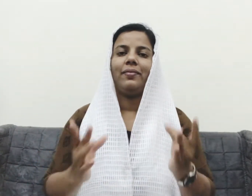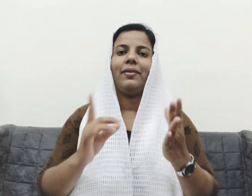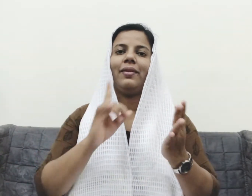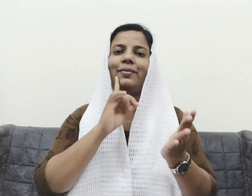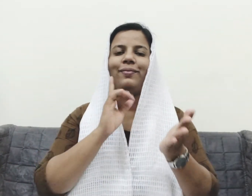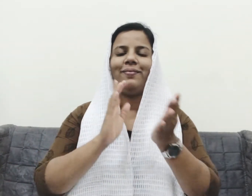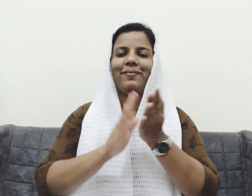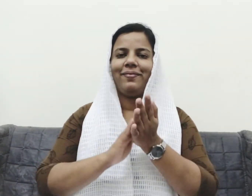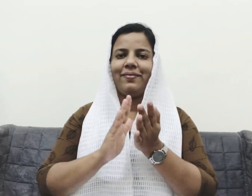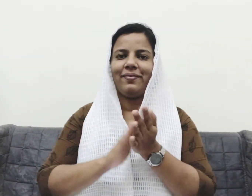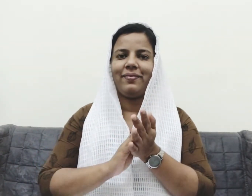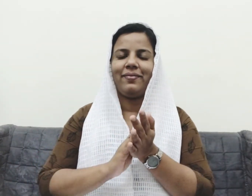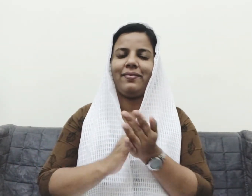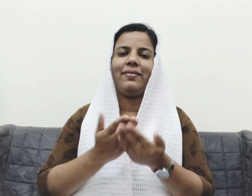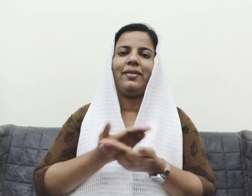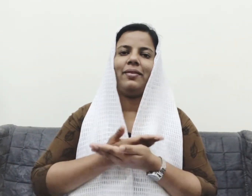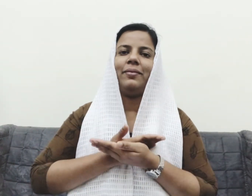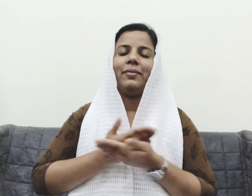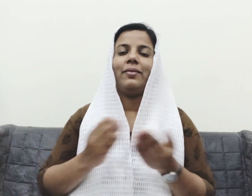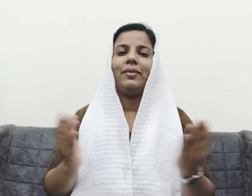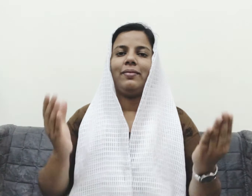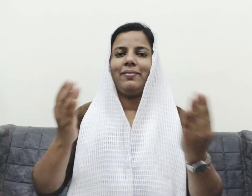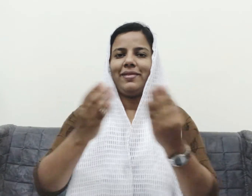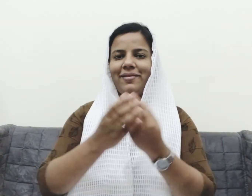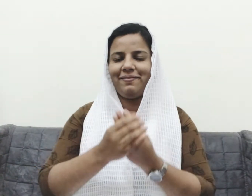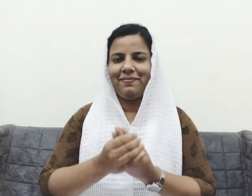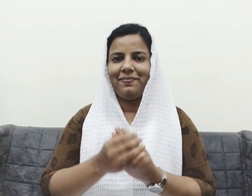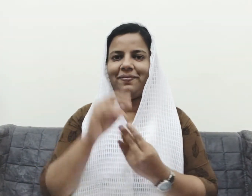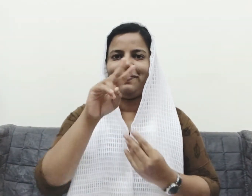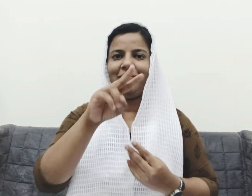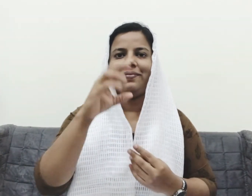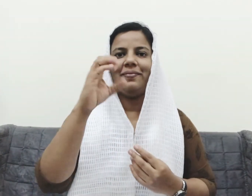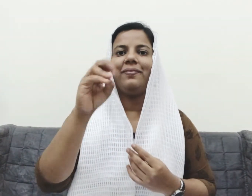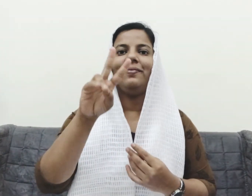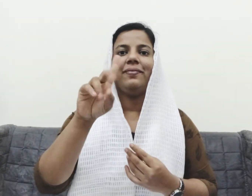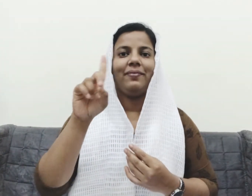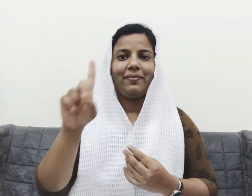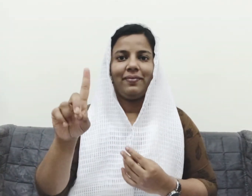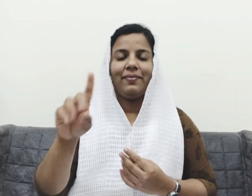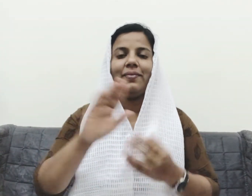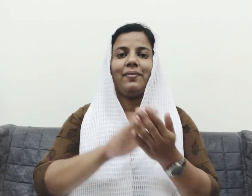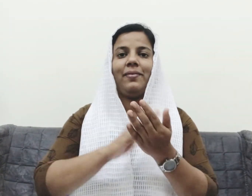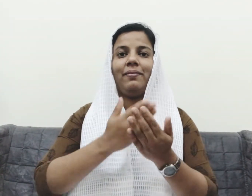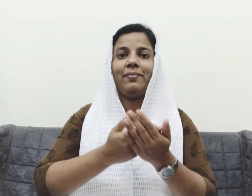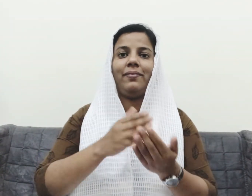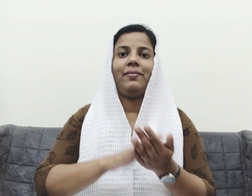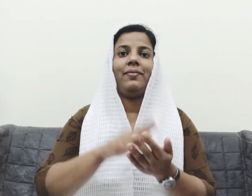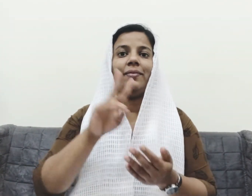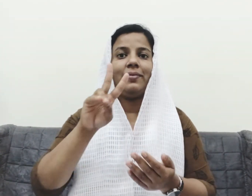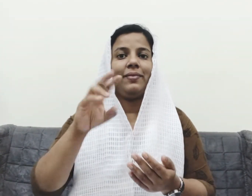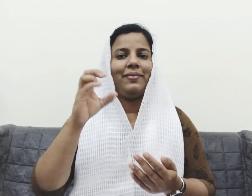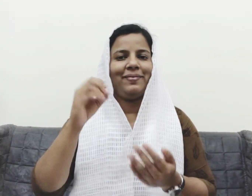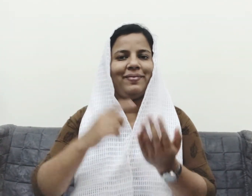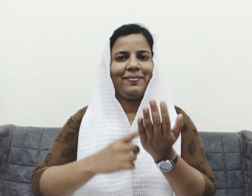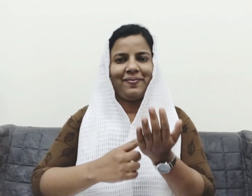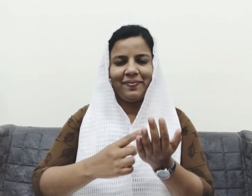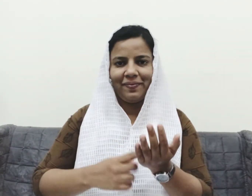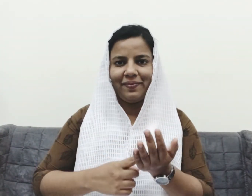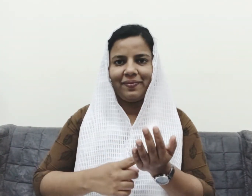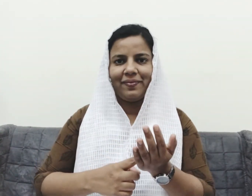പ്രഭാതത്തിൽ വാഴ്ത്തപ്പെടുമാറാകട്ടെ. പ്രിയപ്പെട്ട ദൈവമക്കളെ, നമുക്കൊരുമിച്ച് 2021 മെയ് മാസം 20-ാം തീയതി, ഹല്ലേലൂയ,